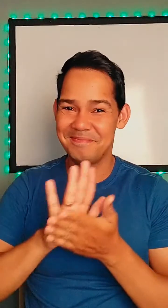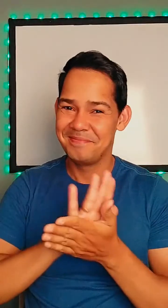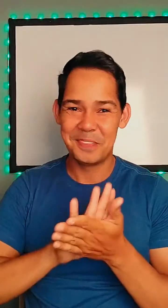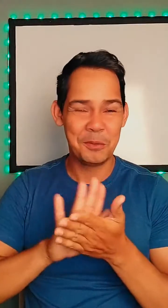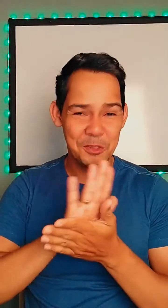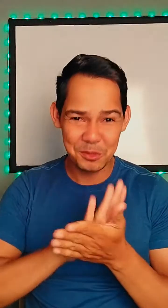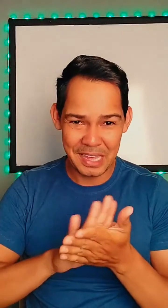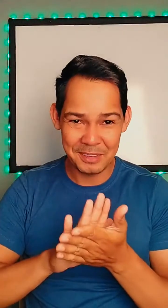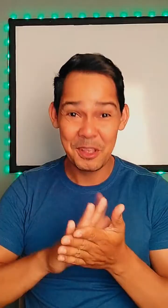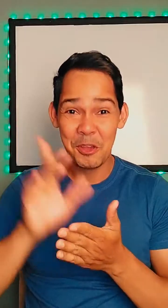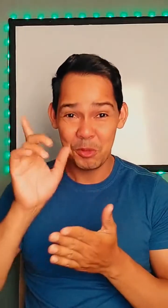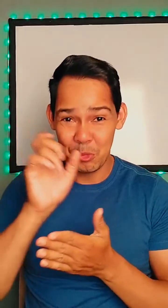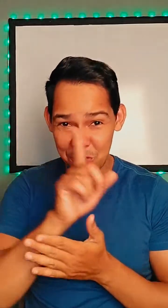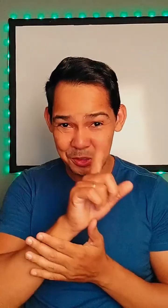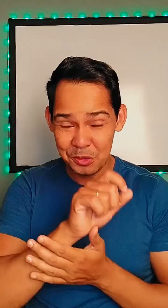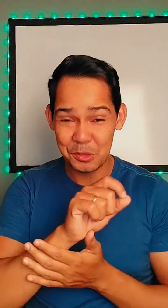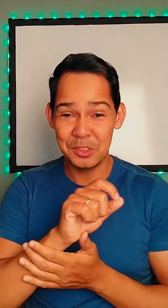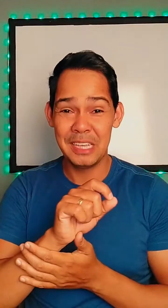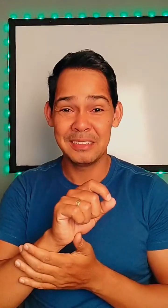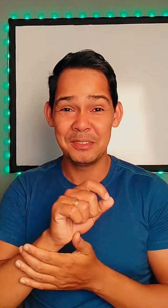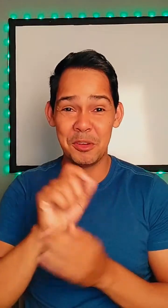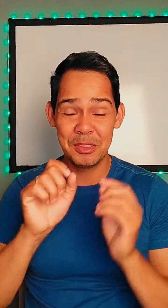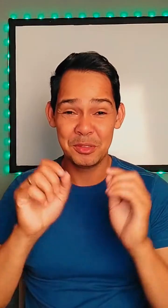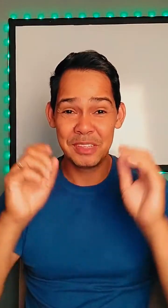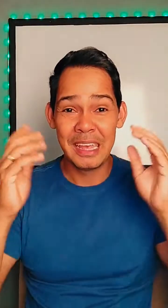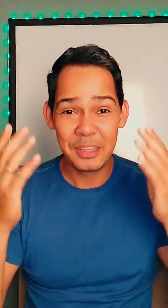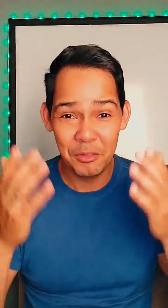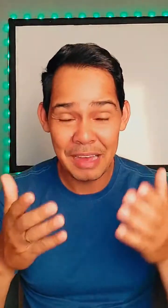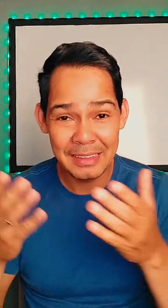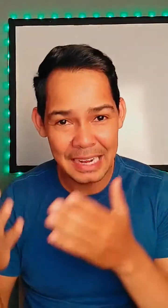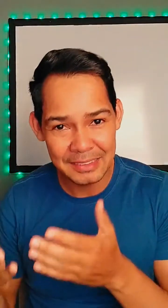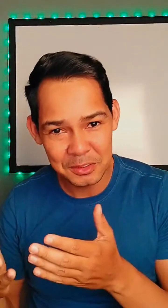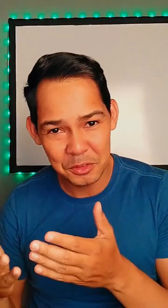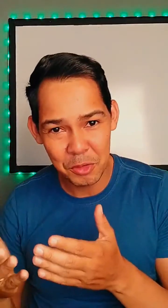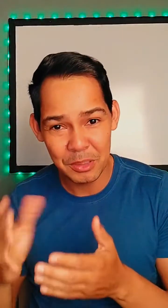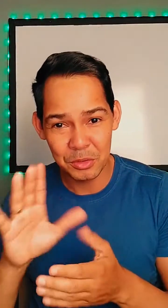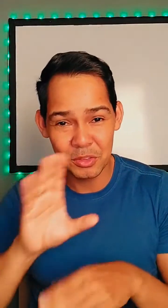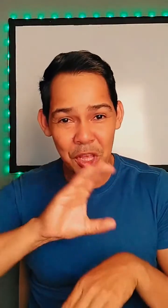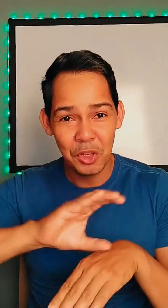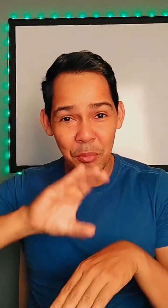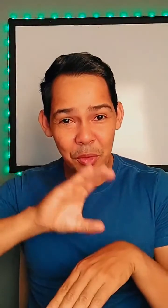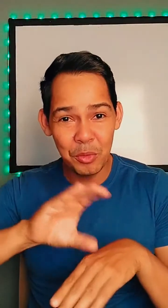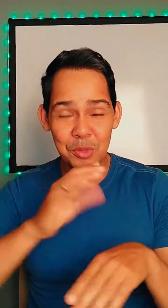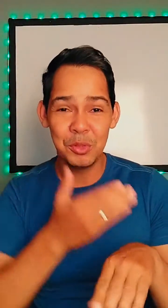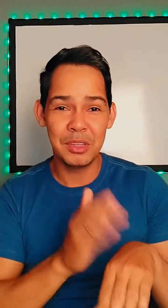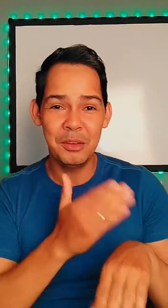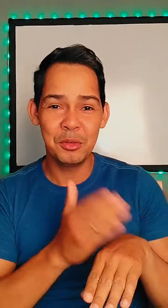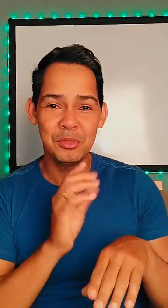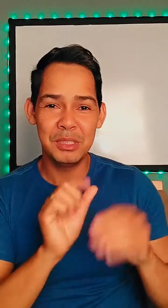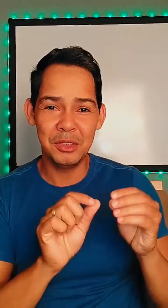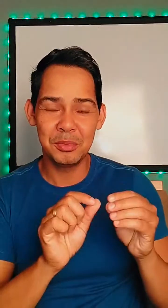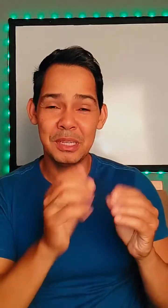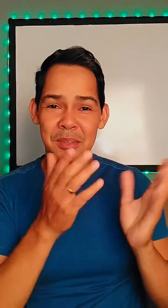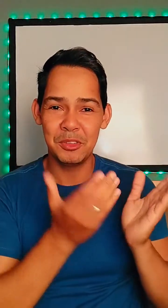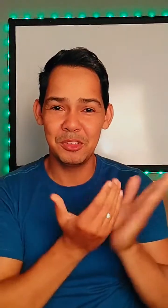não me ajudaram. Foi muito difícil conseguir essas informações. Então vá atrás dessas informações. No meu curso eu treino com os meninos, por exemplo, a gente está